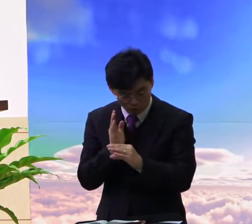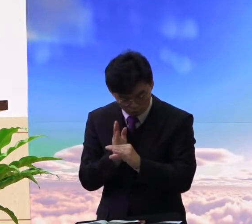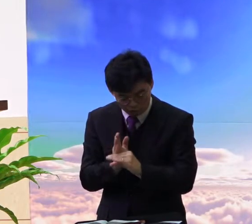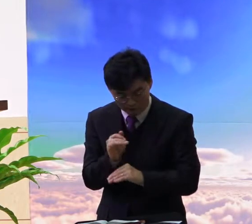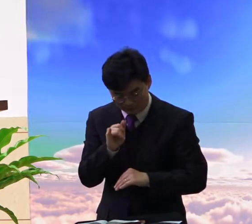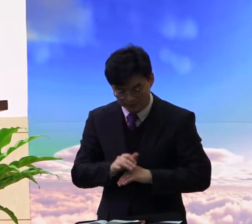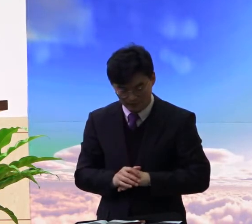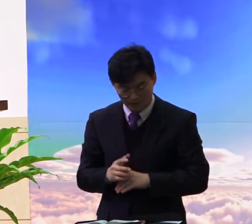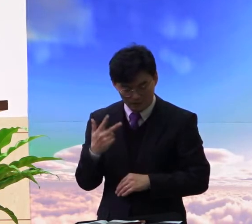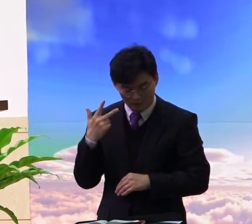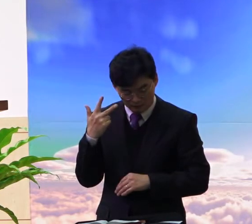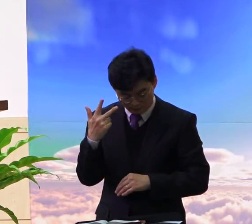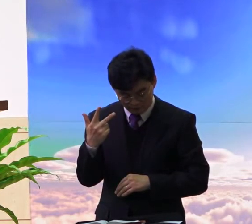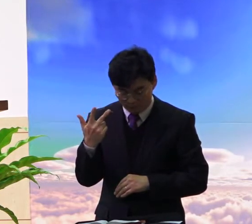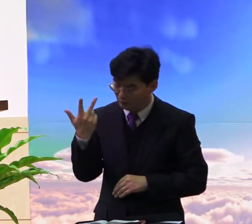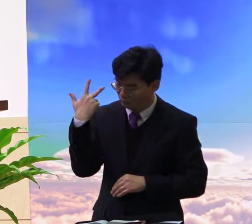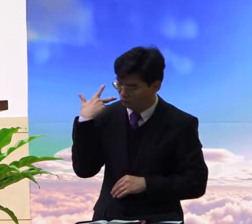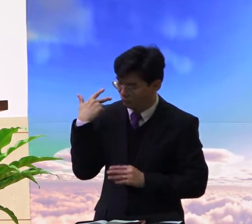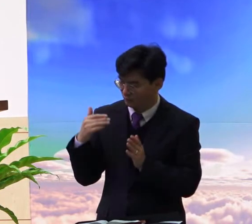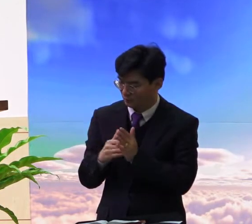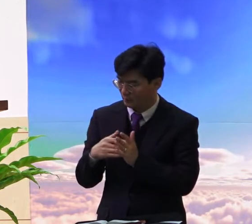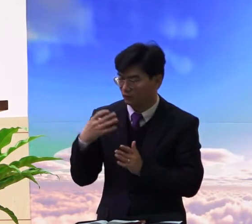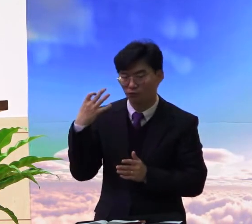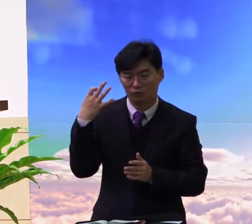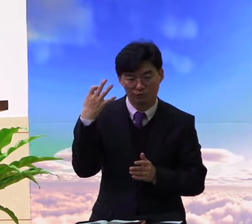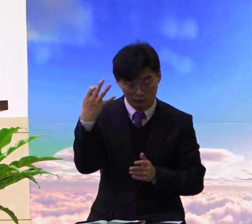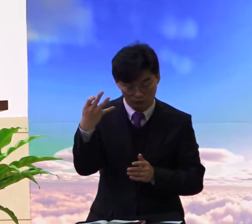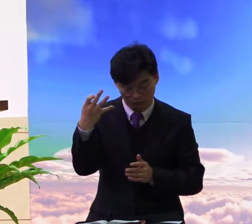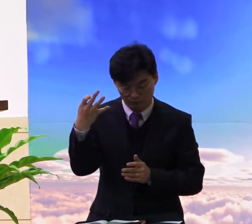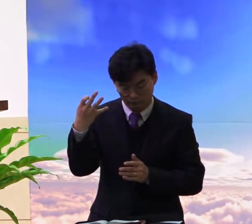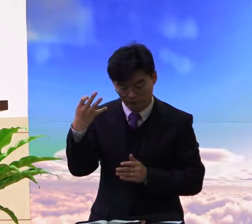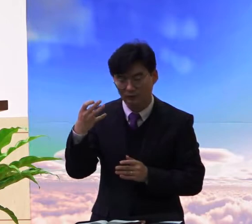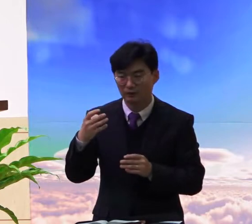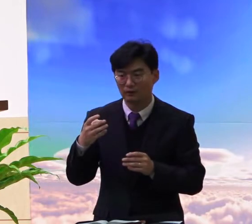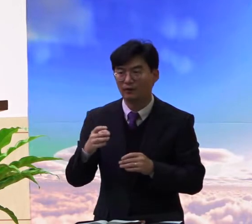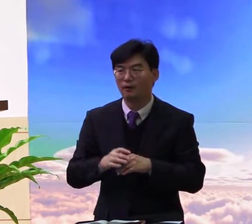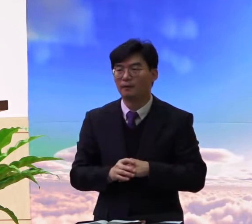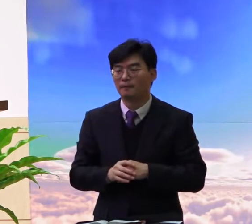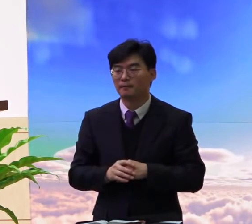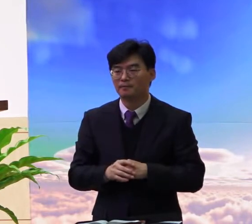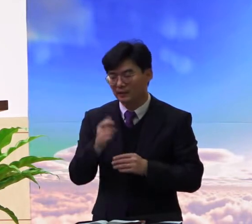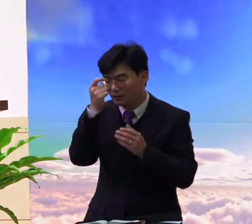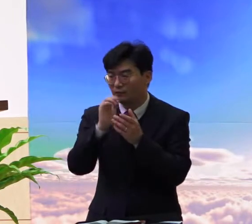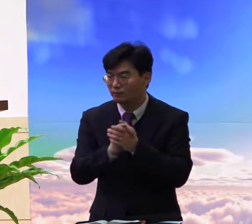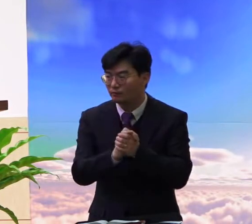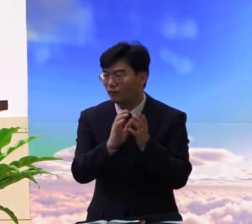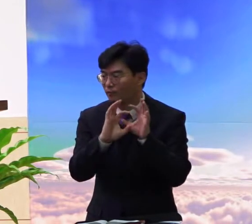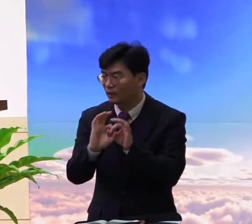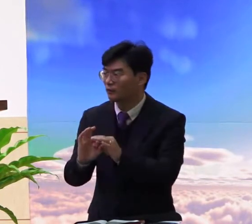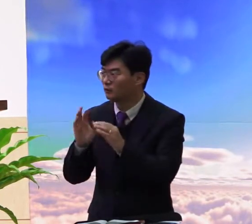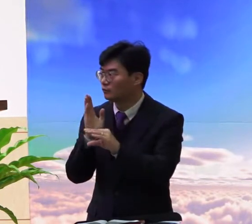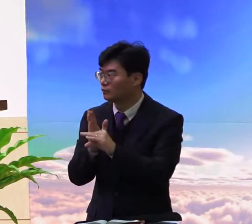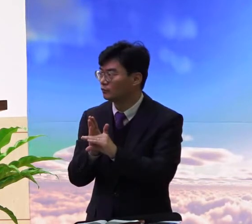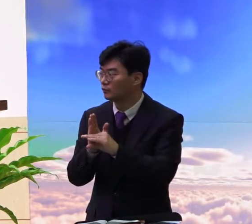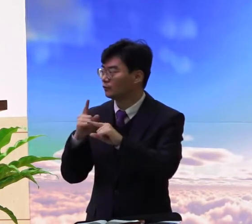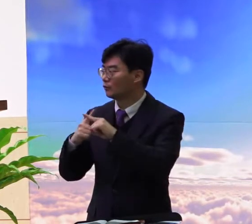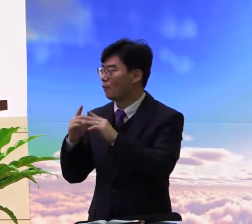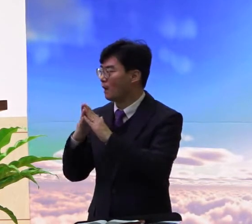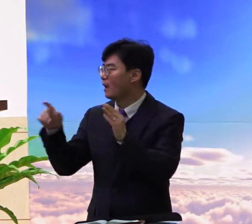연합기도회가 일주일 정도 지났습니다. 이제 2주가 남았는데요. 여러분 중에서 많은 분들이 예배당에 와서 함께 예배를